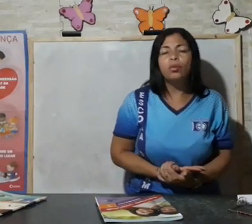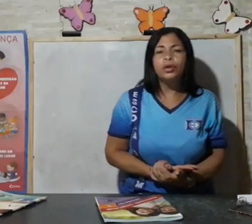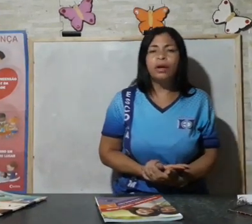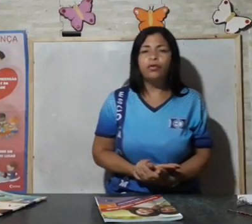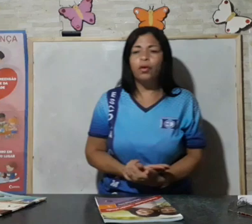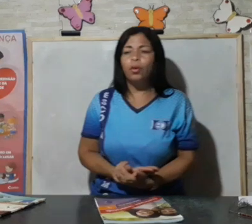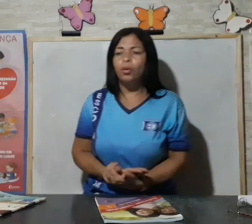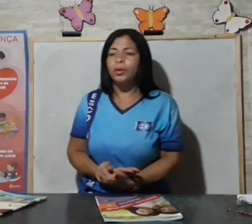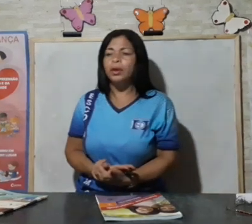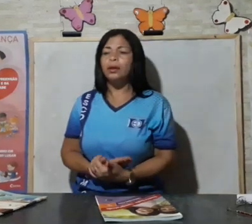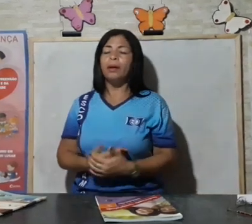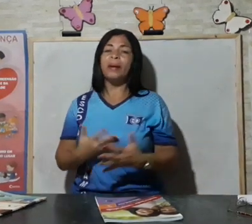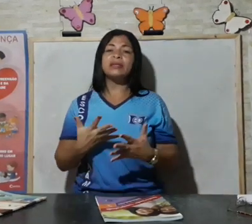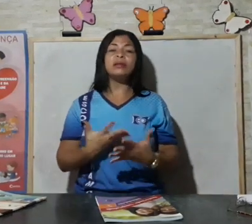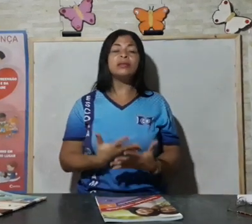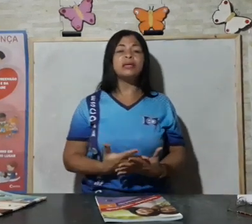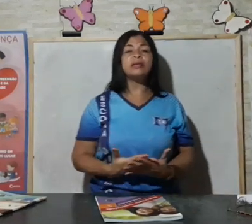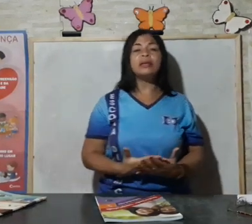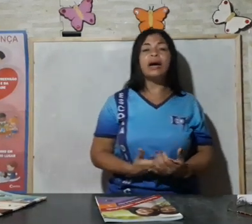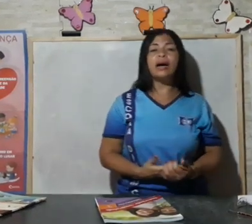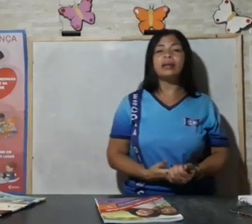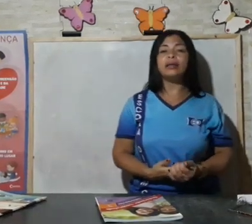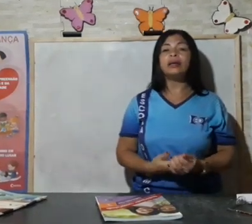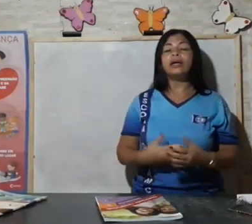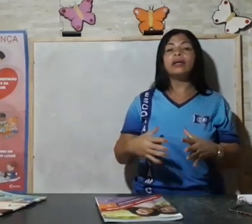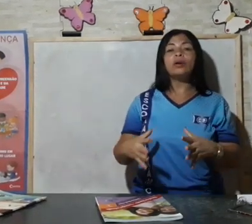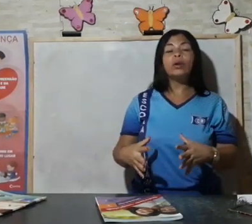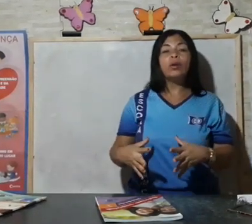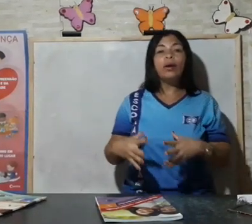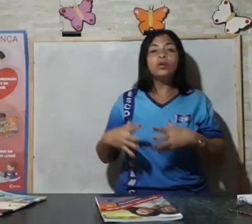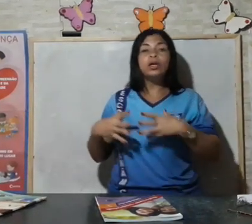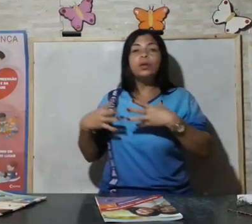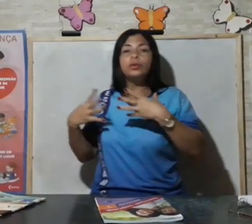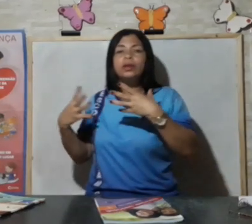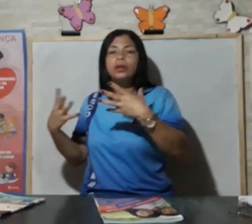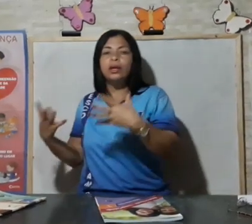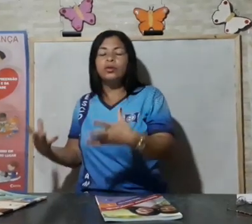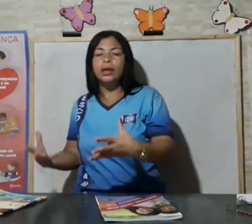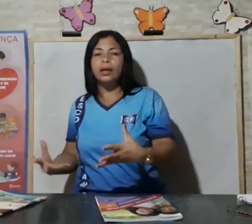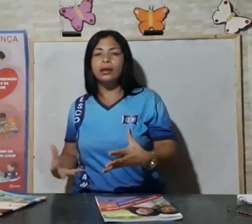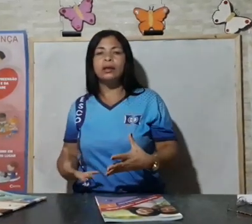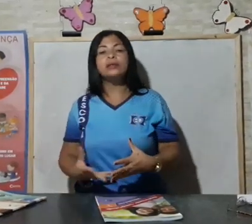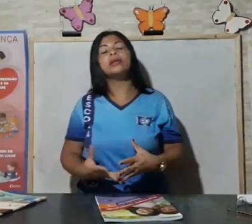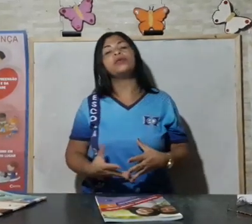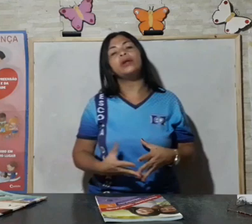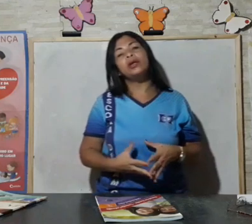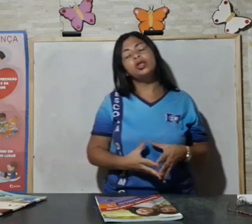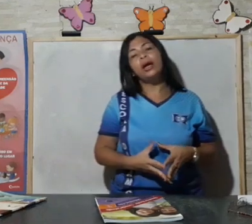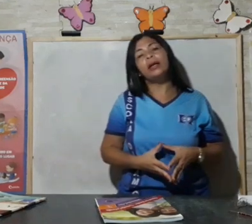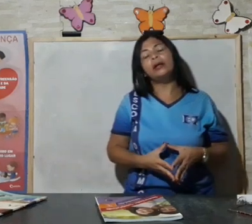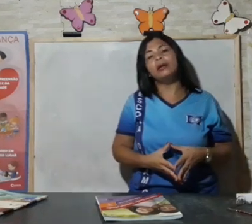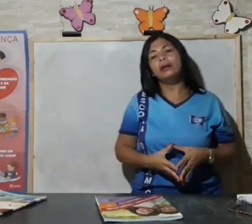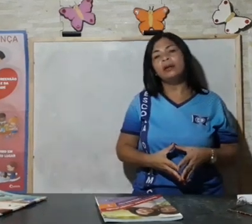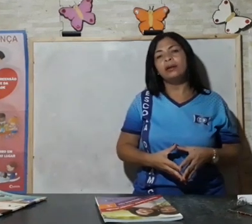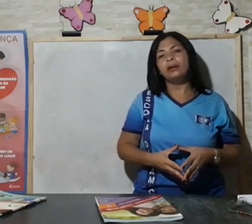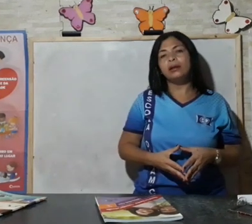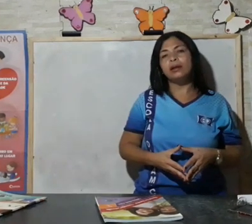muita fome, passando necessidade. Então, qual é o tipo de direito que aquela criança deveria estar ali?